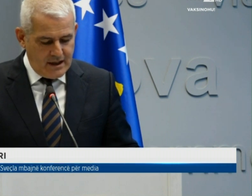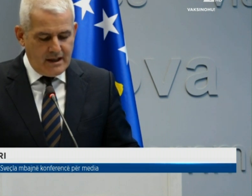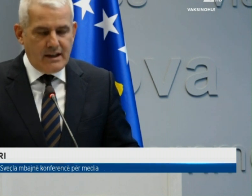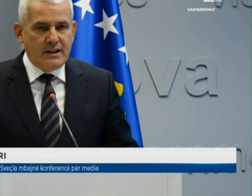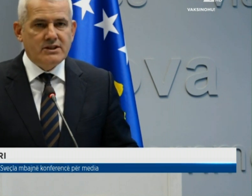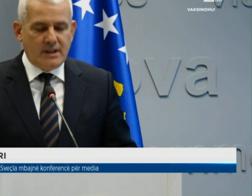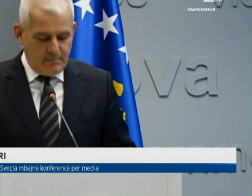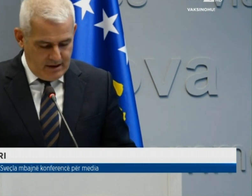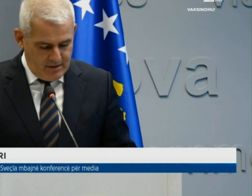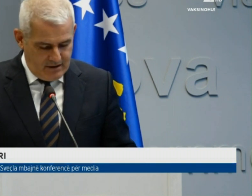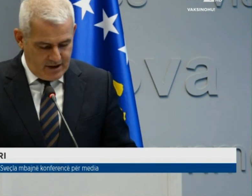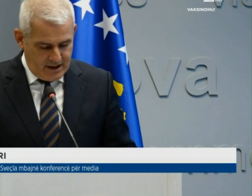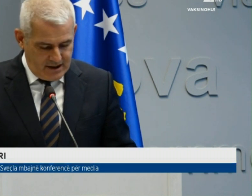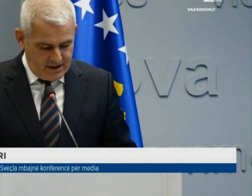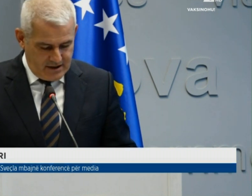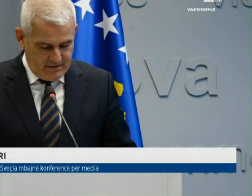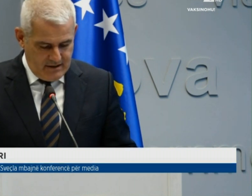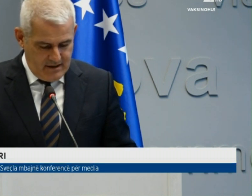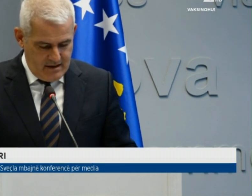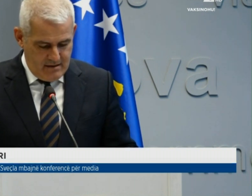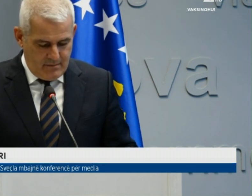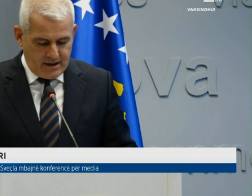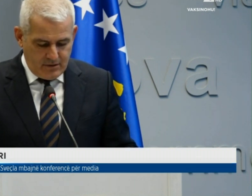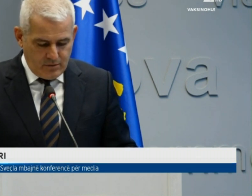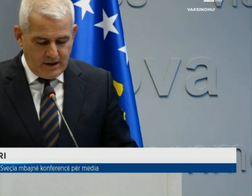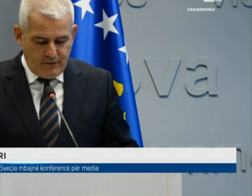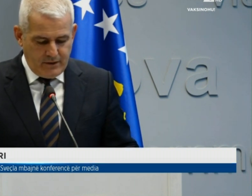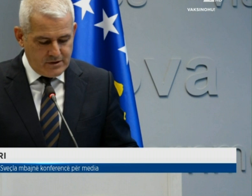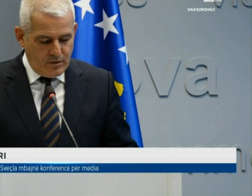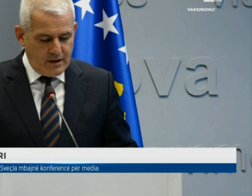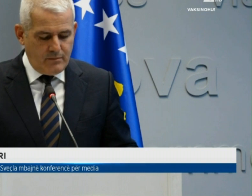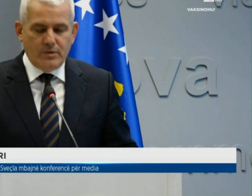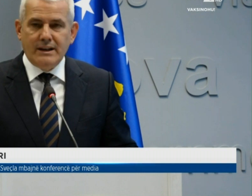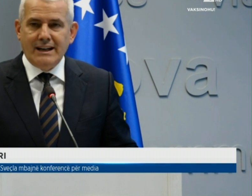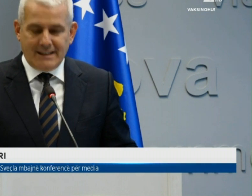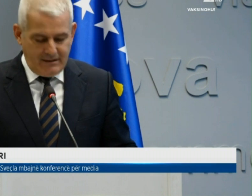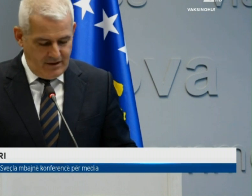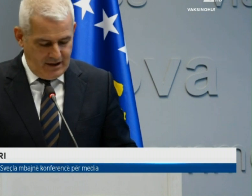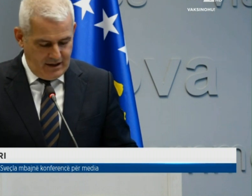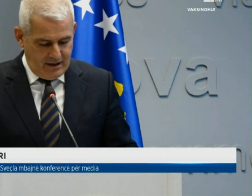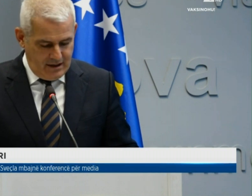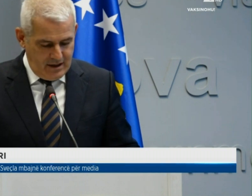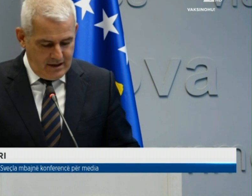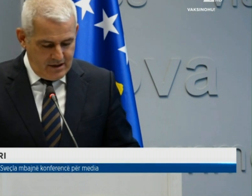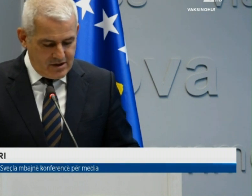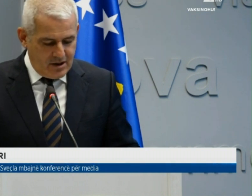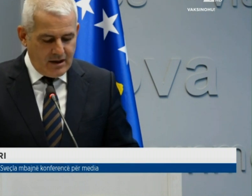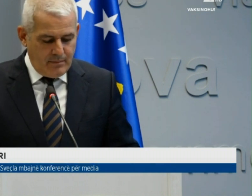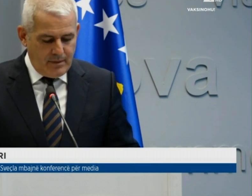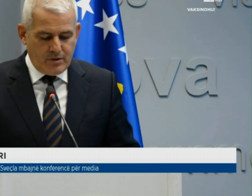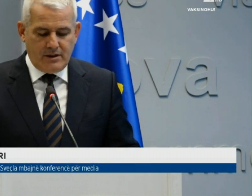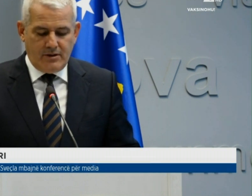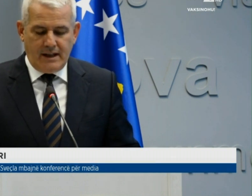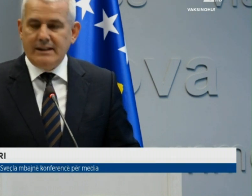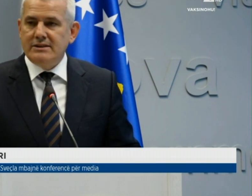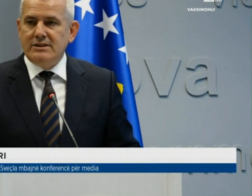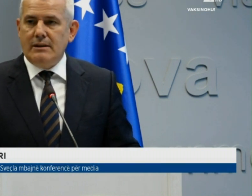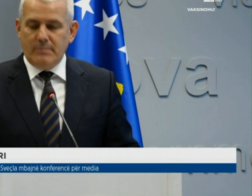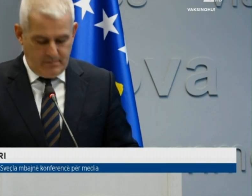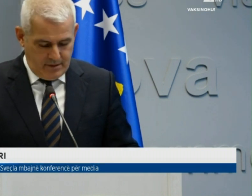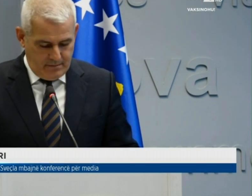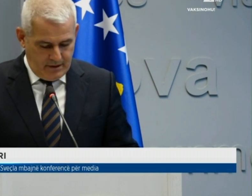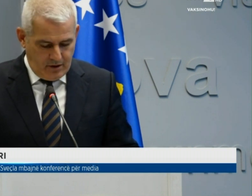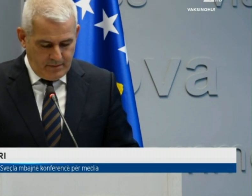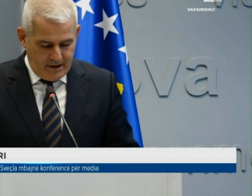opinionit dhe shtrembrimit të vërtetës, madje duke influencuar në mënyrë negative edhe disa nga banorët lokal